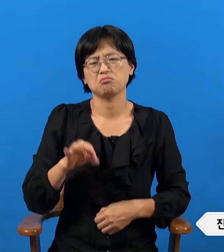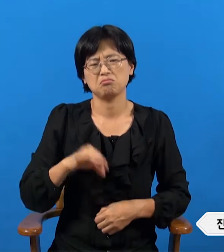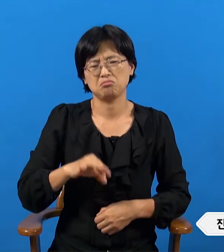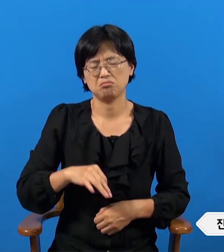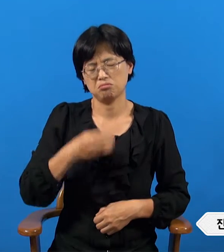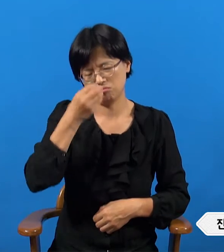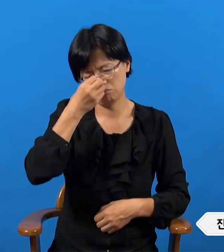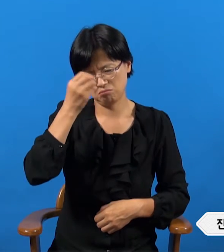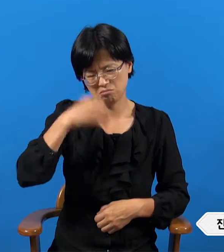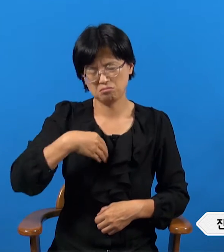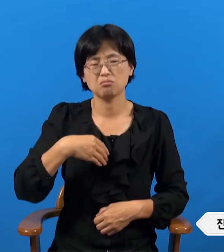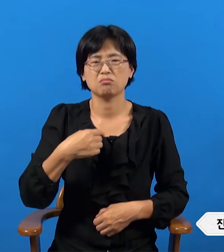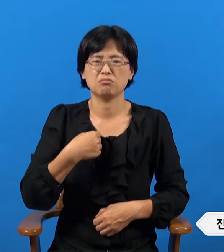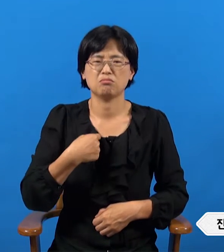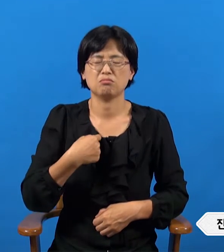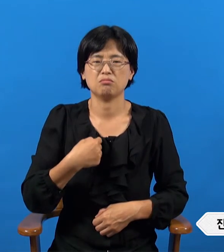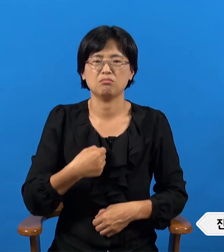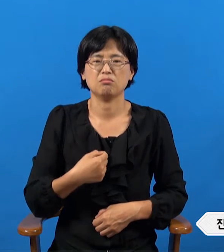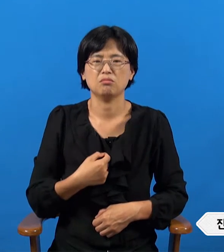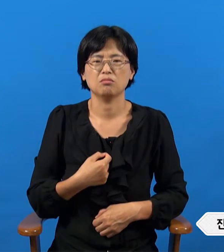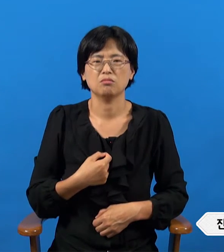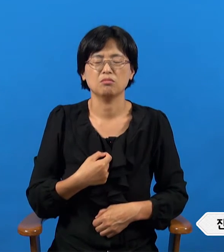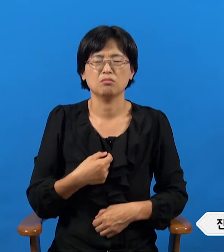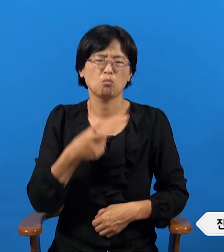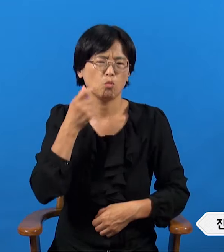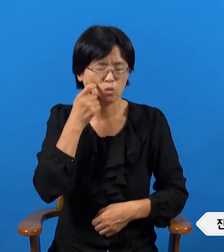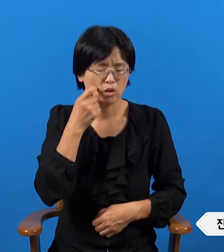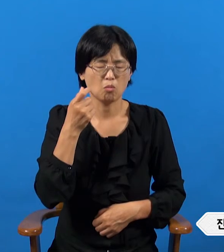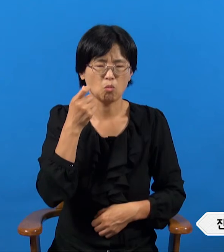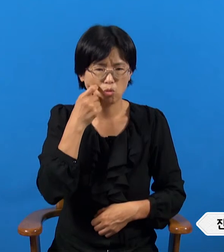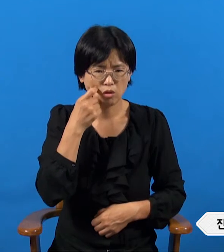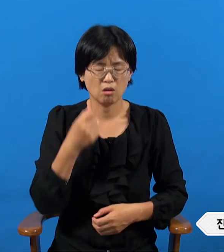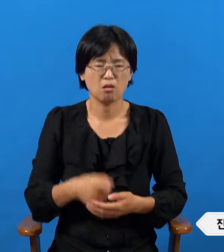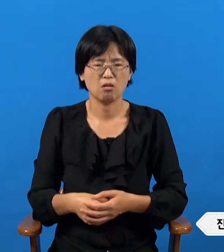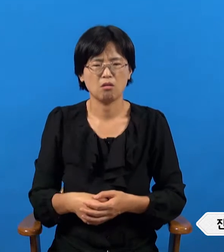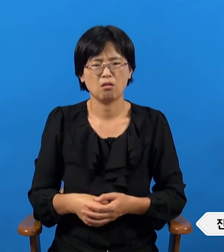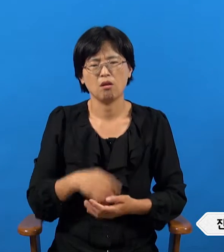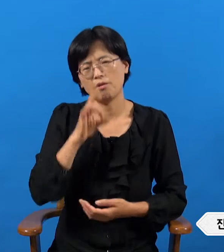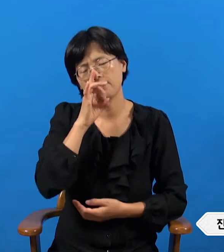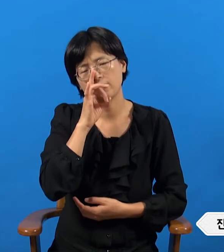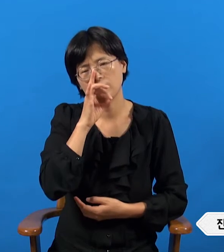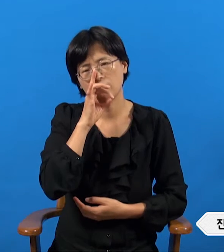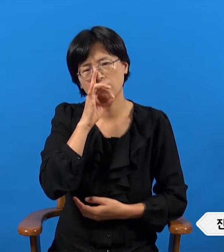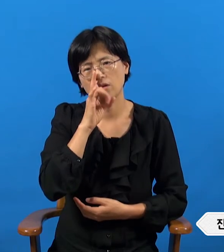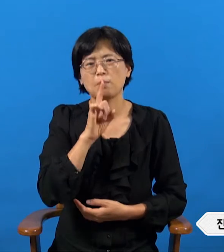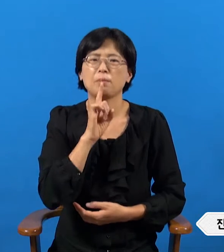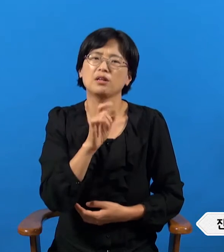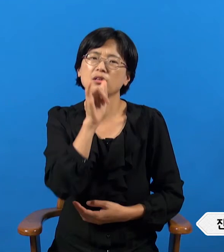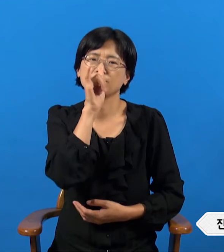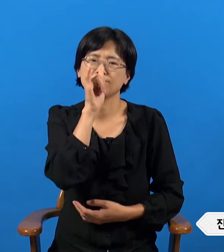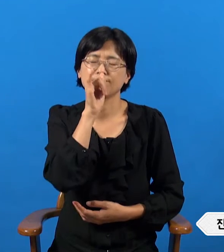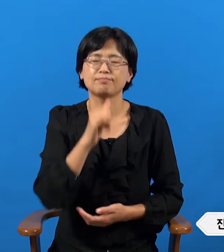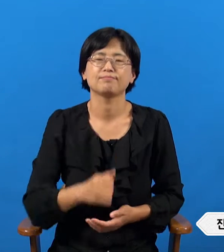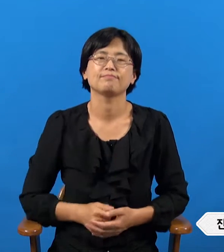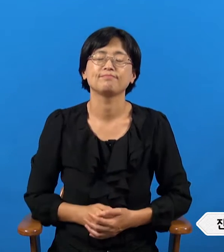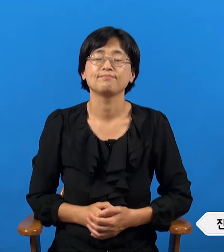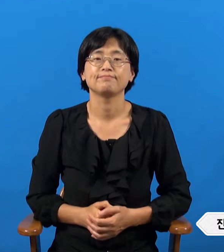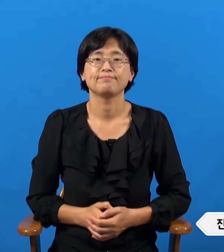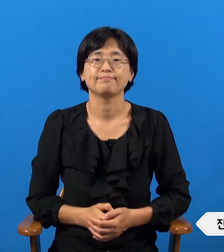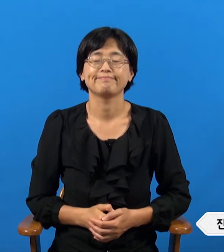비하하고 나를 무시해버리고 나는 할 수 없어, 나는 못해 라고 이야기하는 모습을